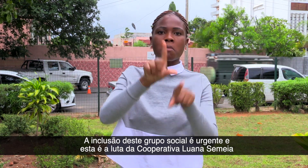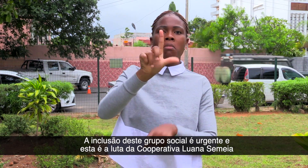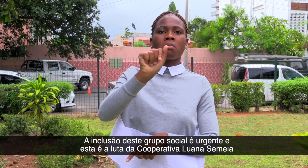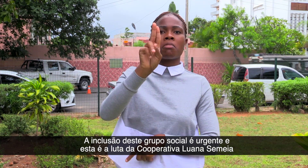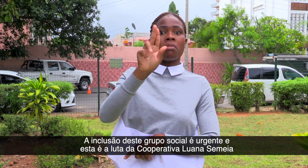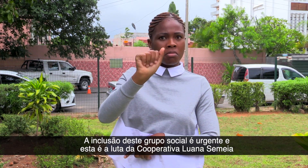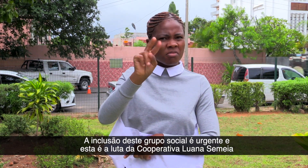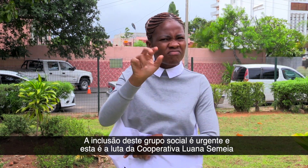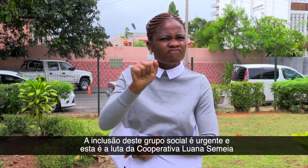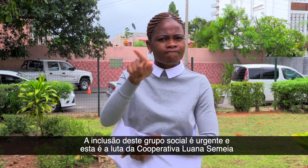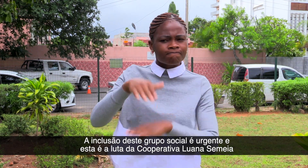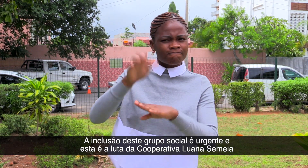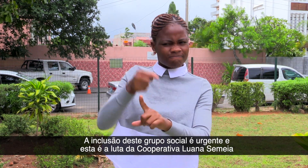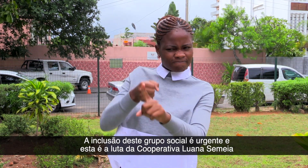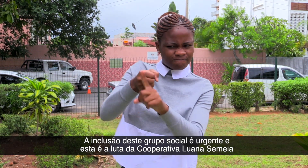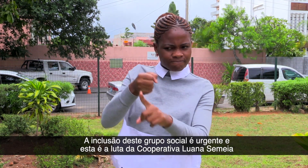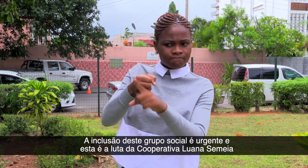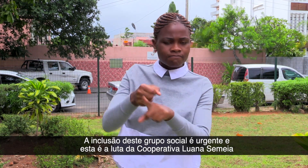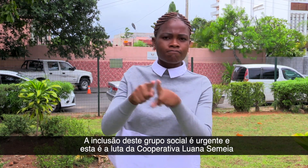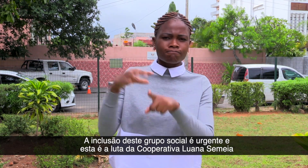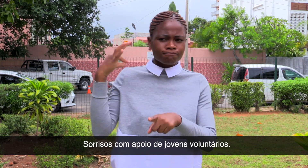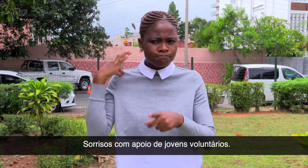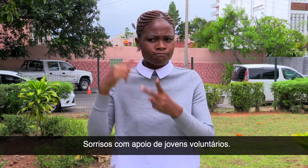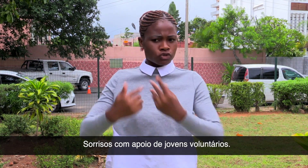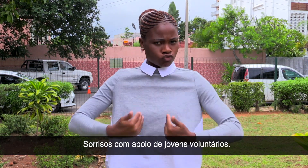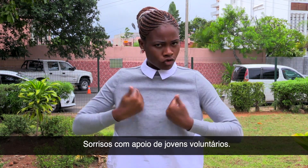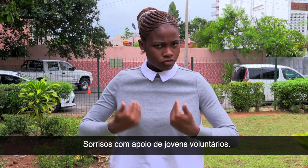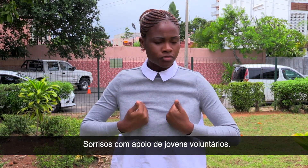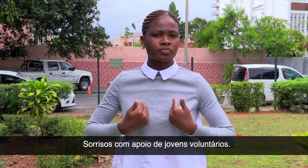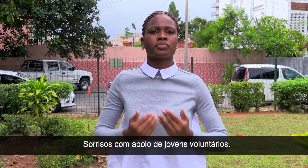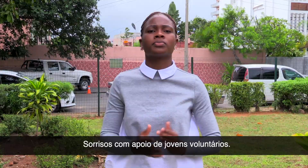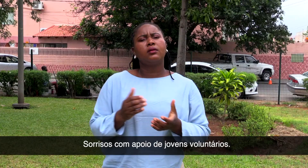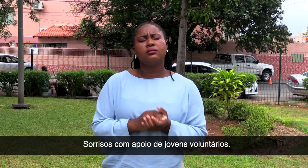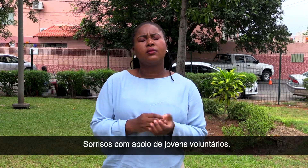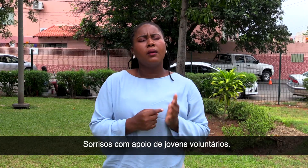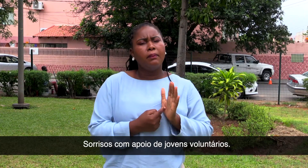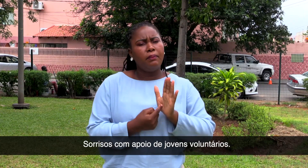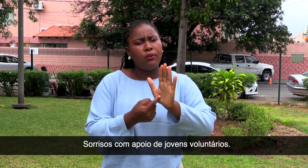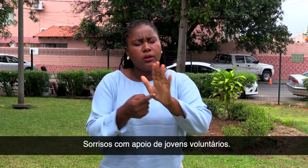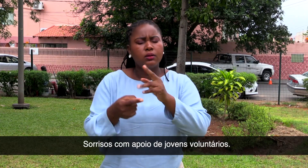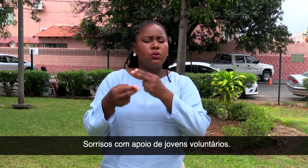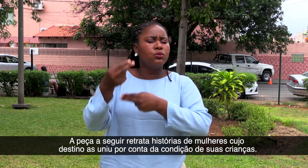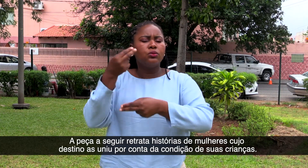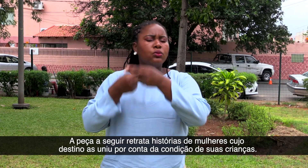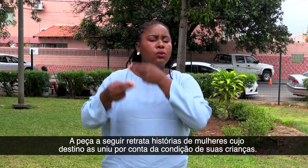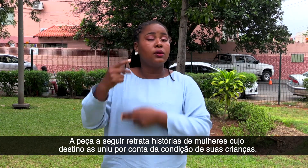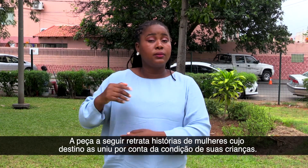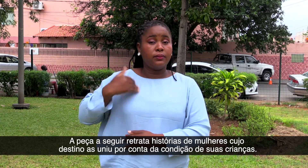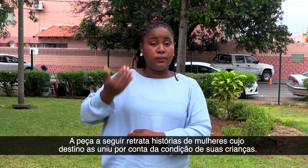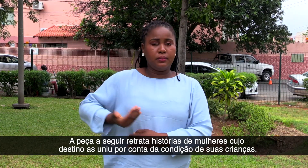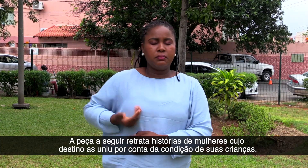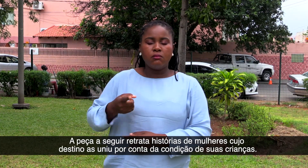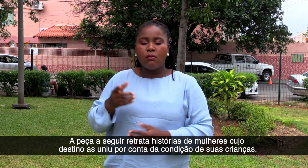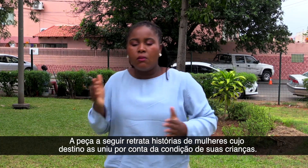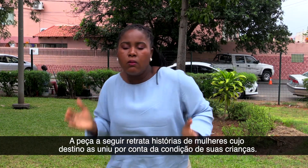e esta é a luta da cooperativa Luana Semeia Sorrisos, com apoio de jovens voluntários. A peça a